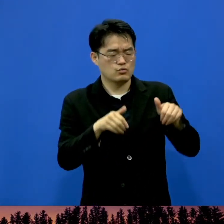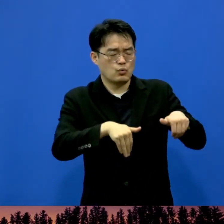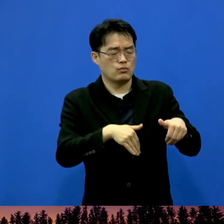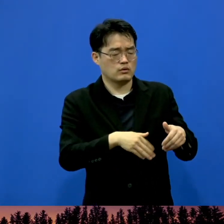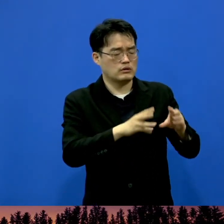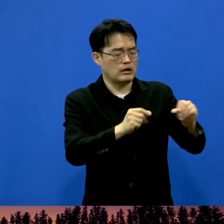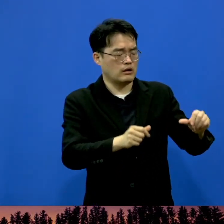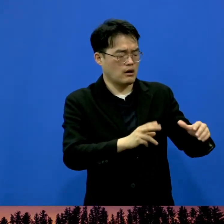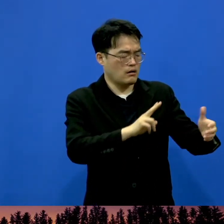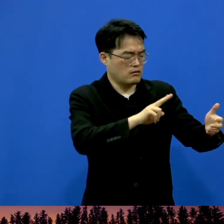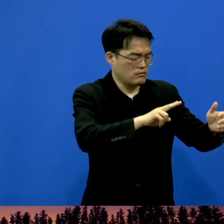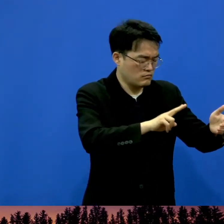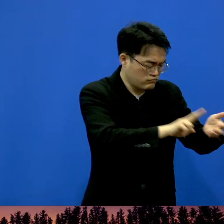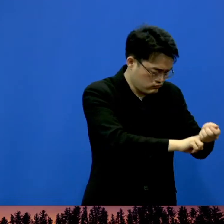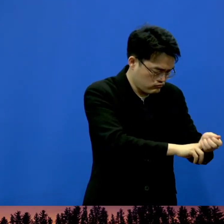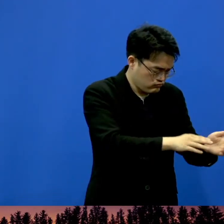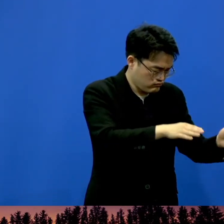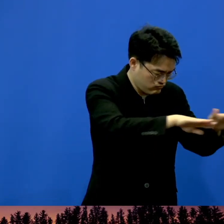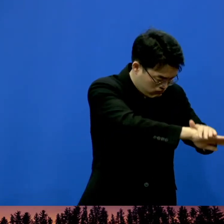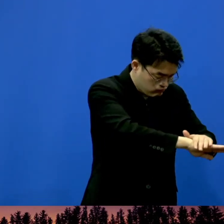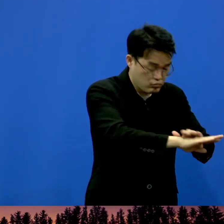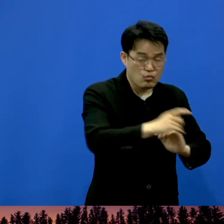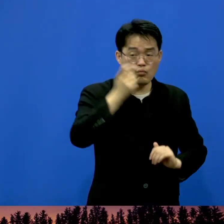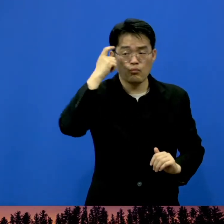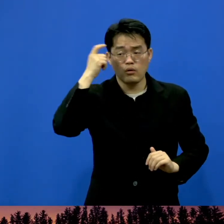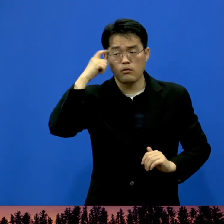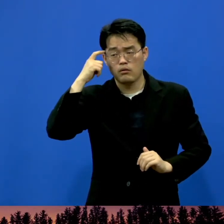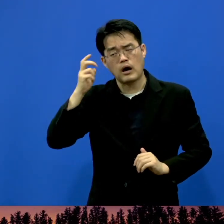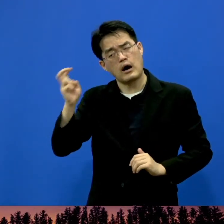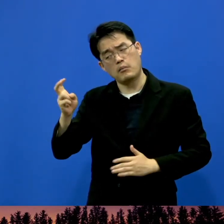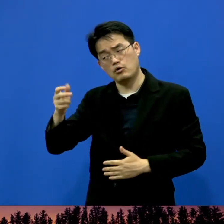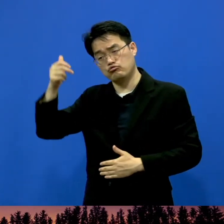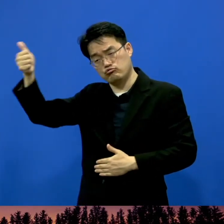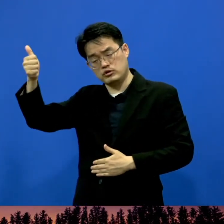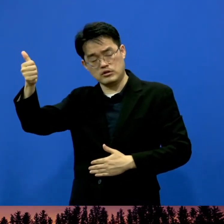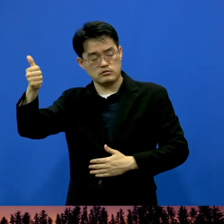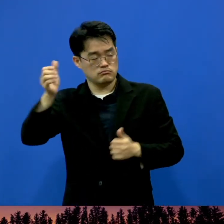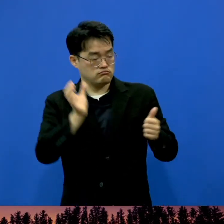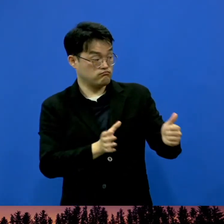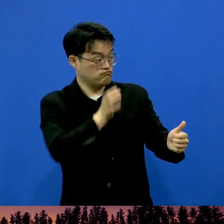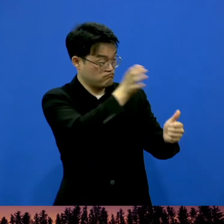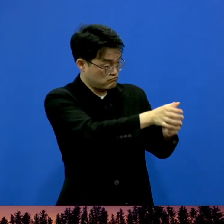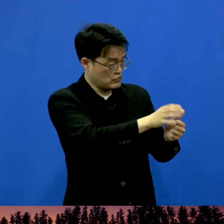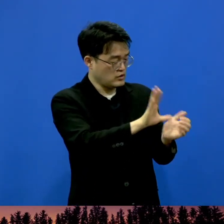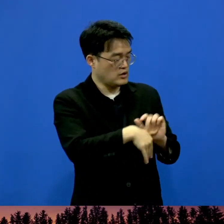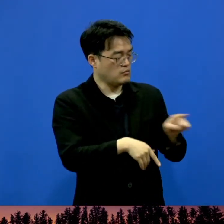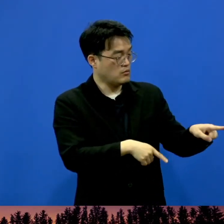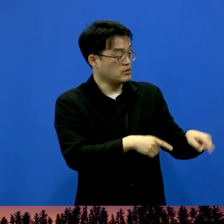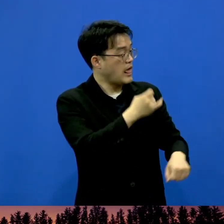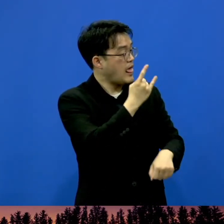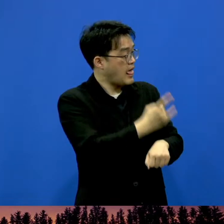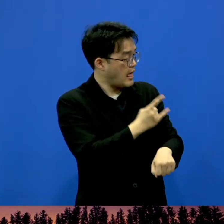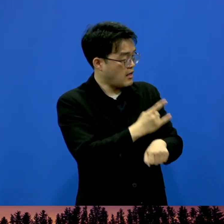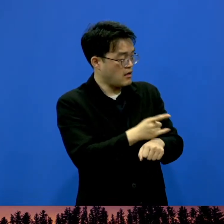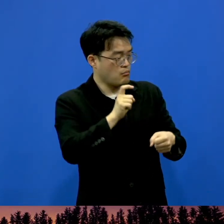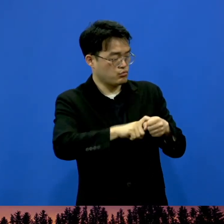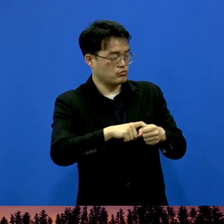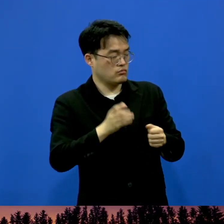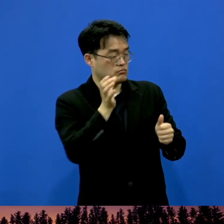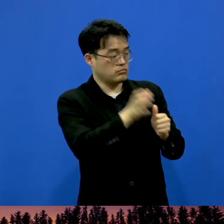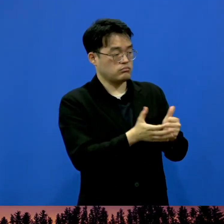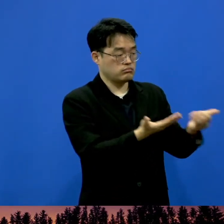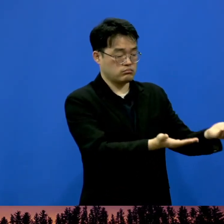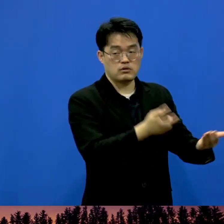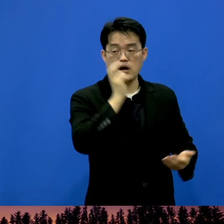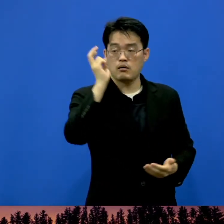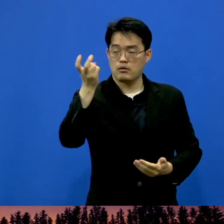거죠. 주인이 그것을 맡길 때는 뭔가를 하라고 맡겼는데 왜 땅에 묻었느냐는 거죠.